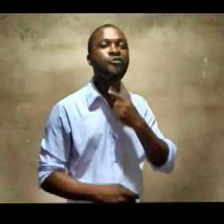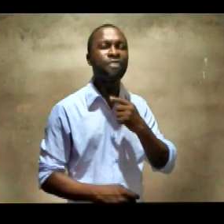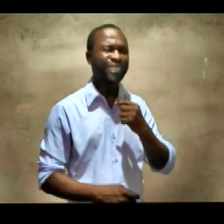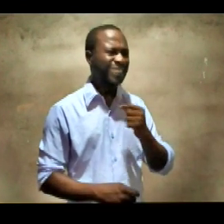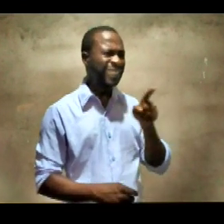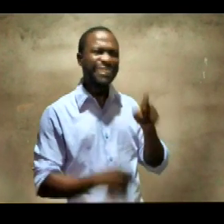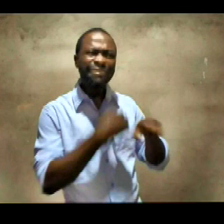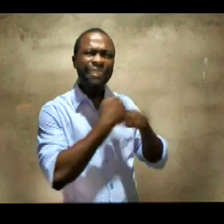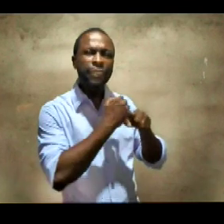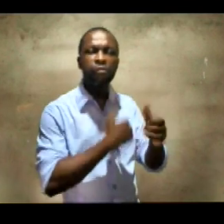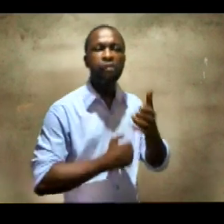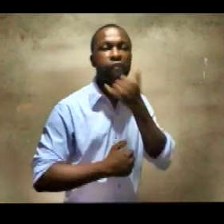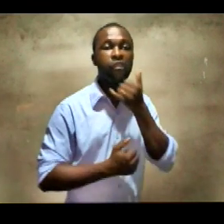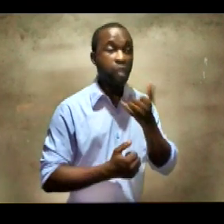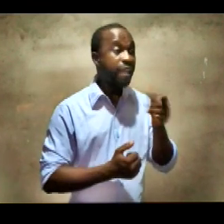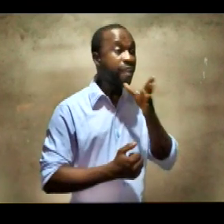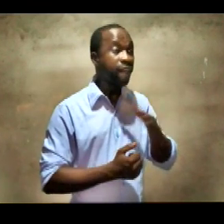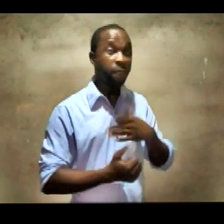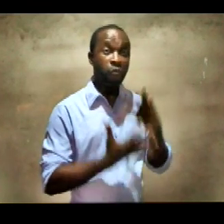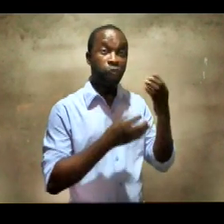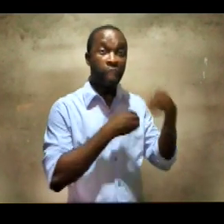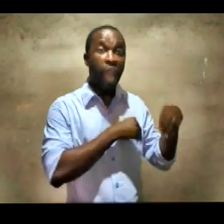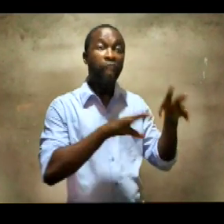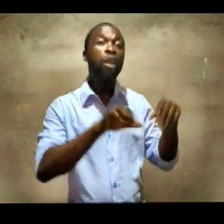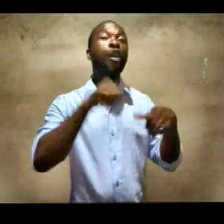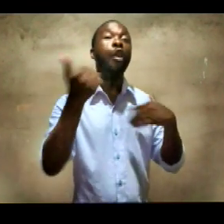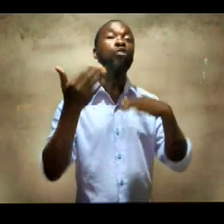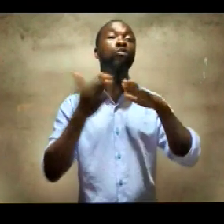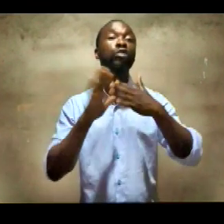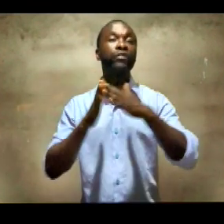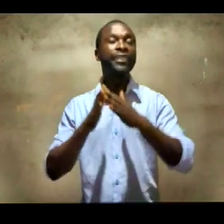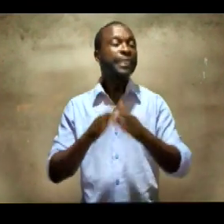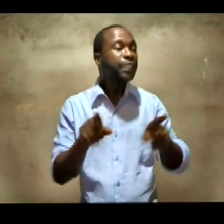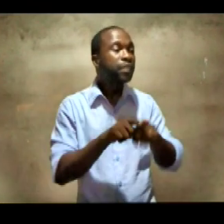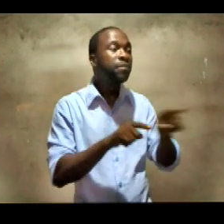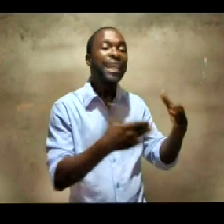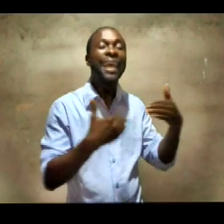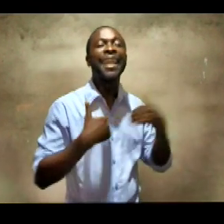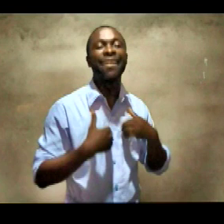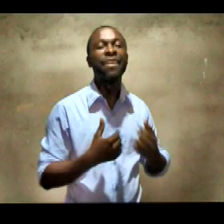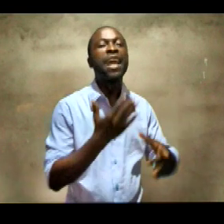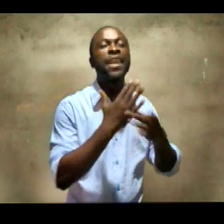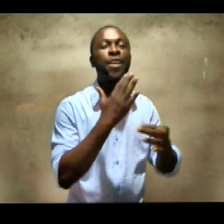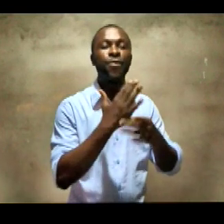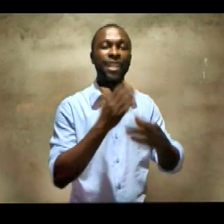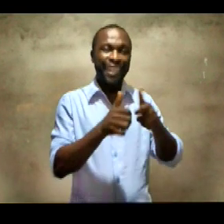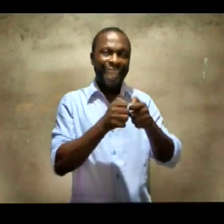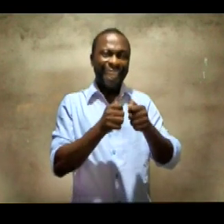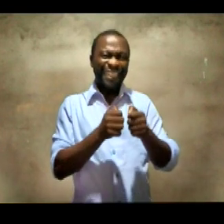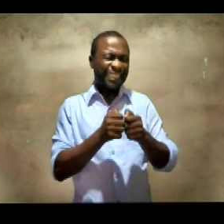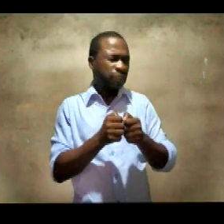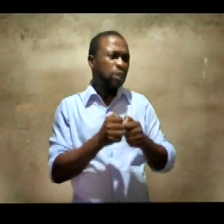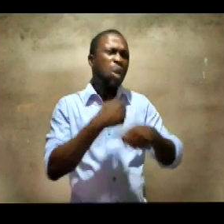estampillés, dans une agence de voyage de la place, ainsi qu'une quinzaine de bidons d'huile d'arachide appartenant à cette femme et ne représentant pas la